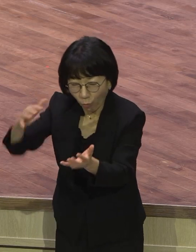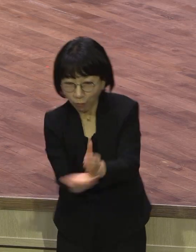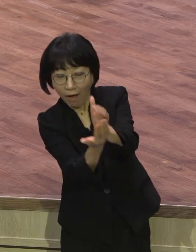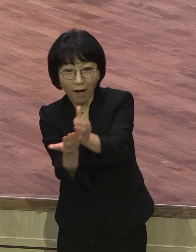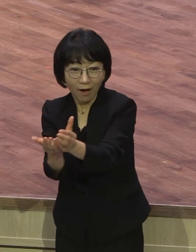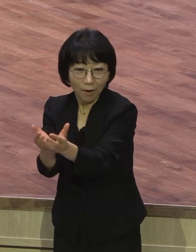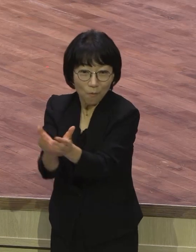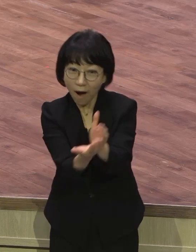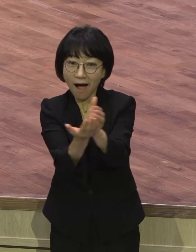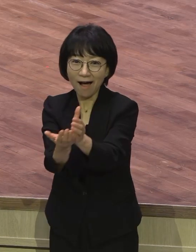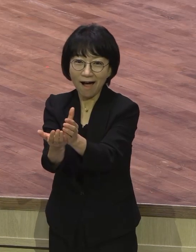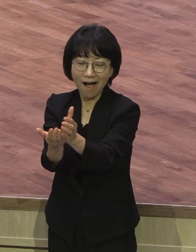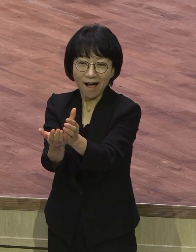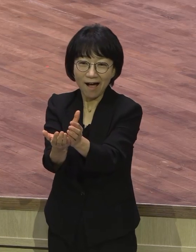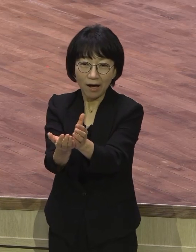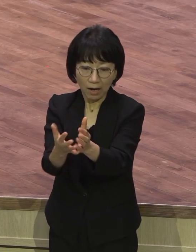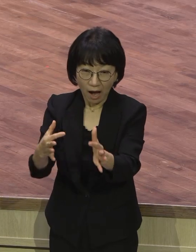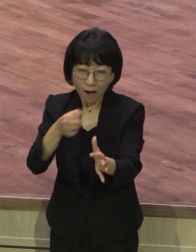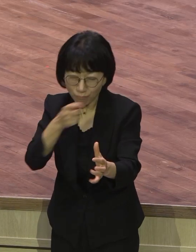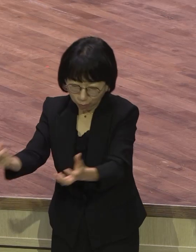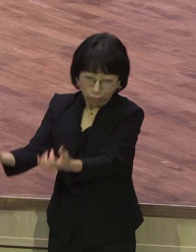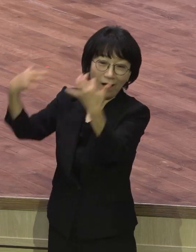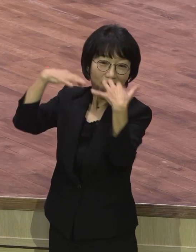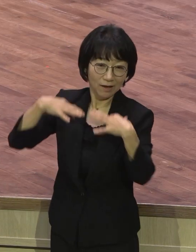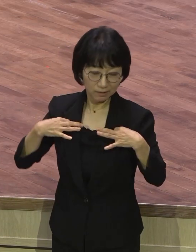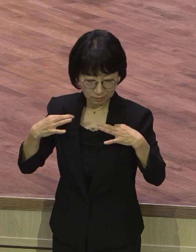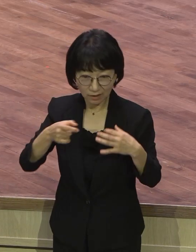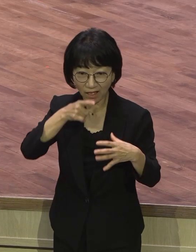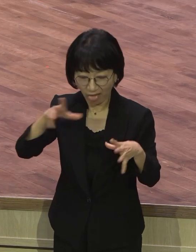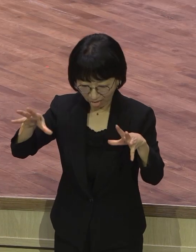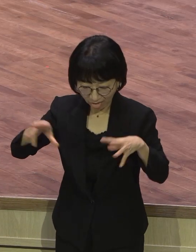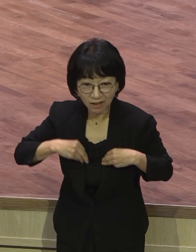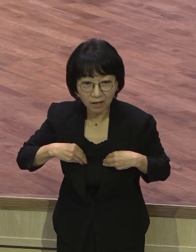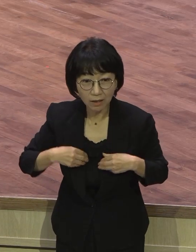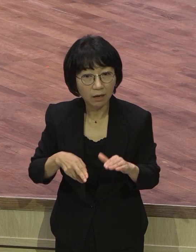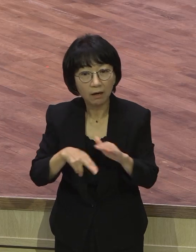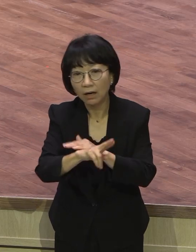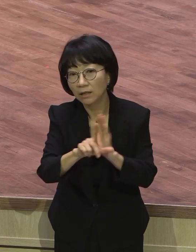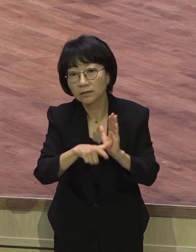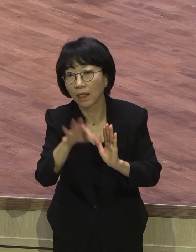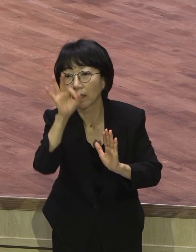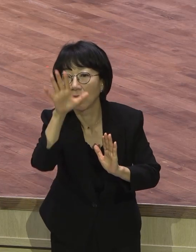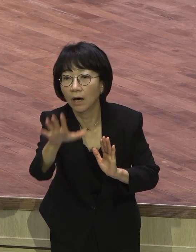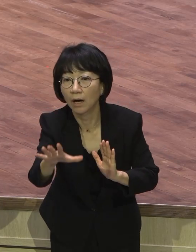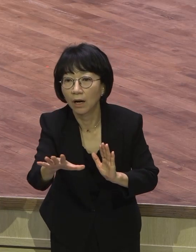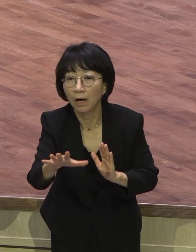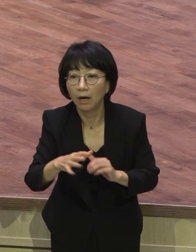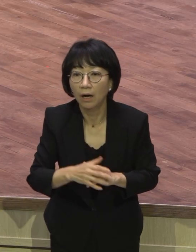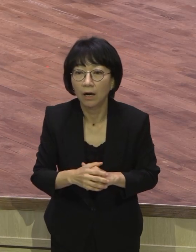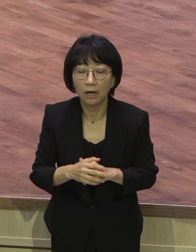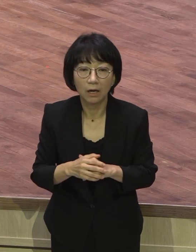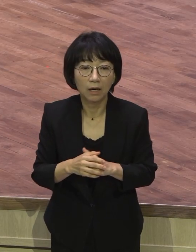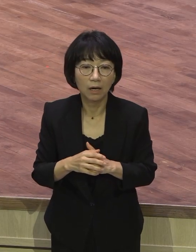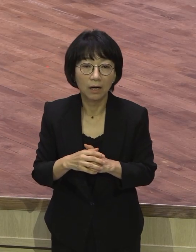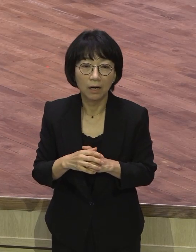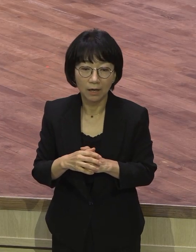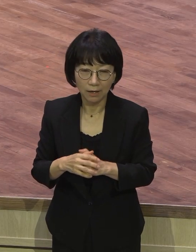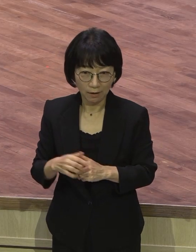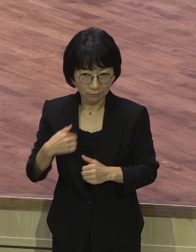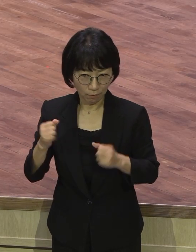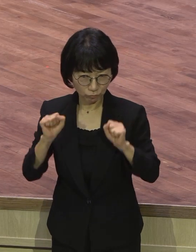이 광풍은 아니지만 옷 다 베렀어요. 피할 수 있는 시간 다체가 없어. 제가 얼마나